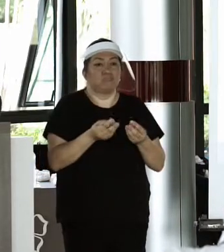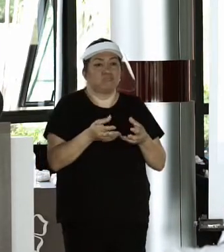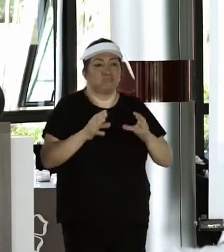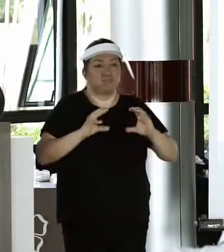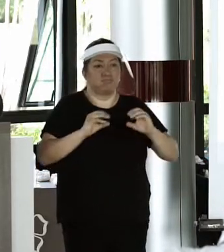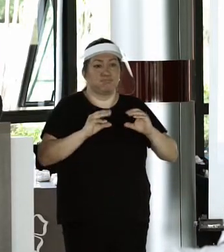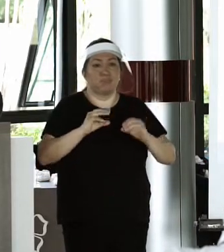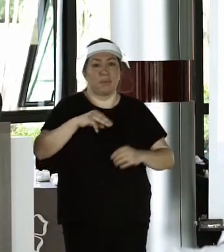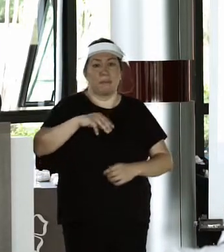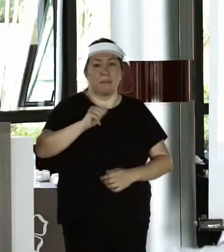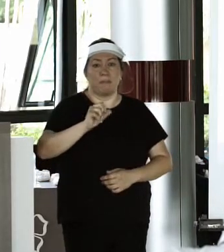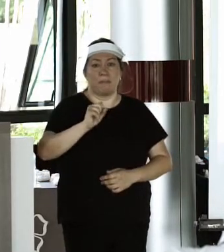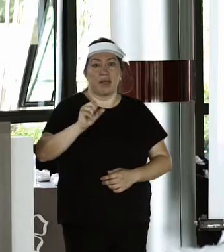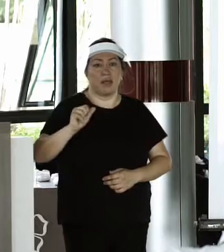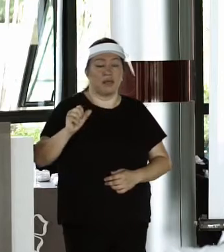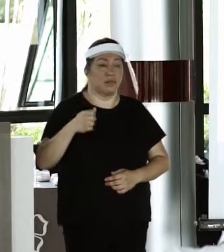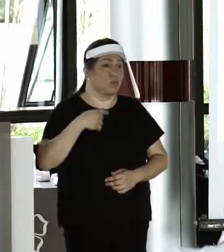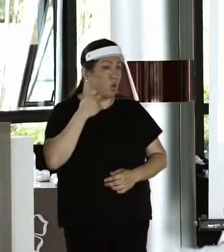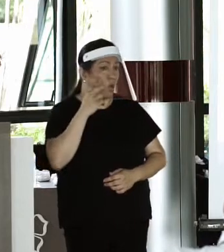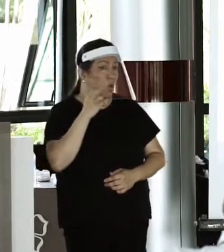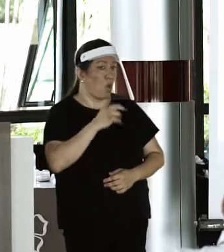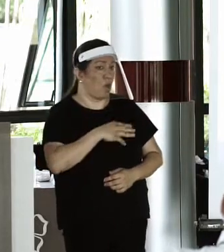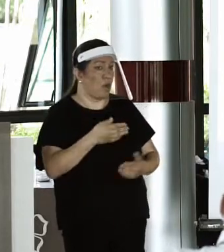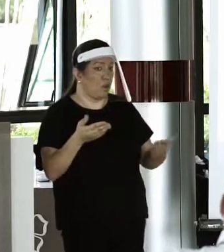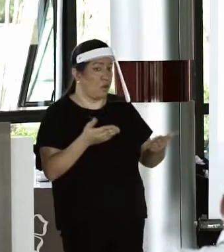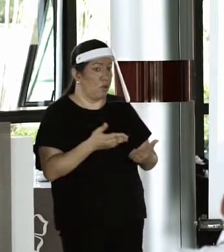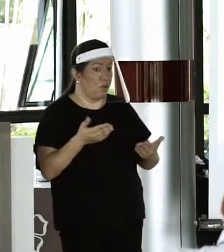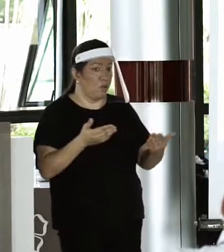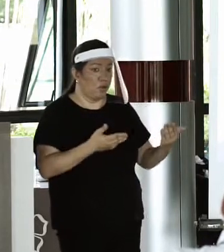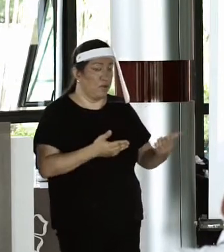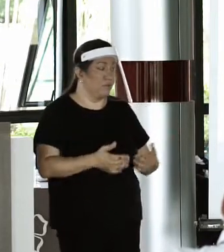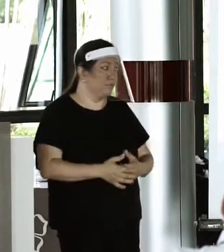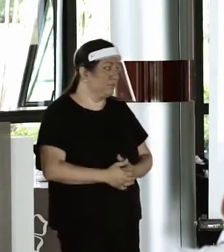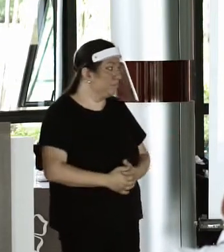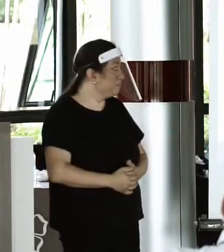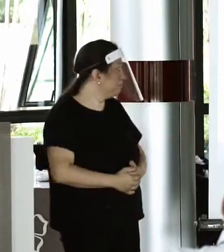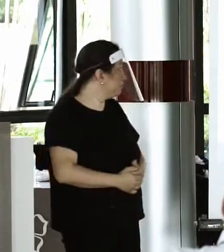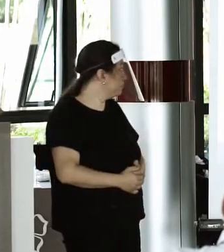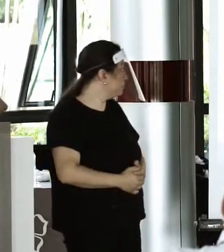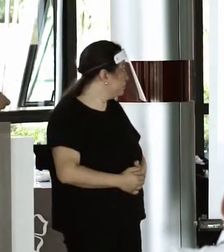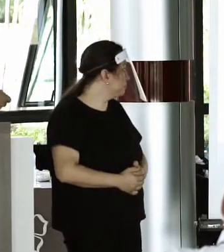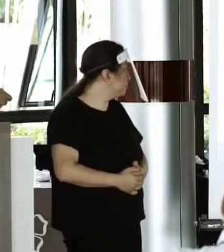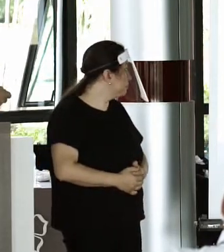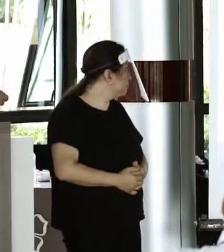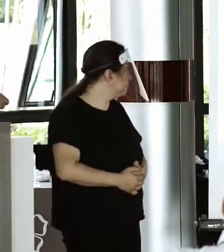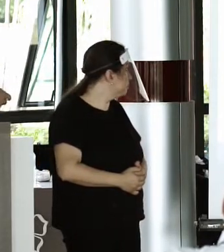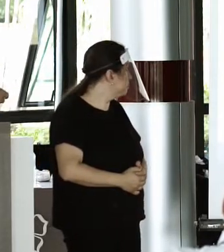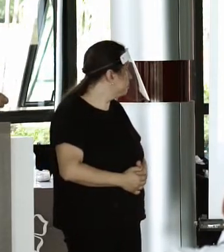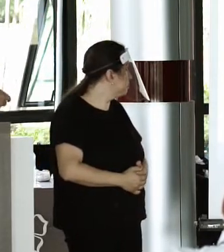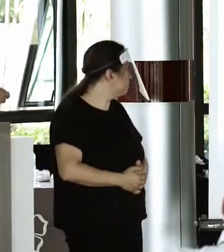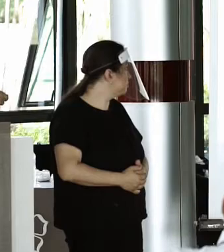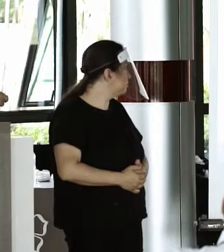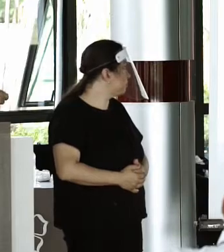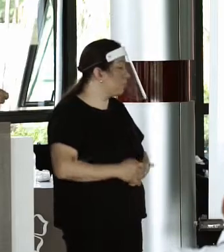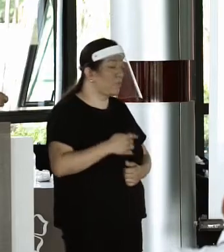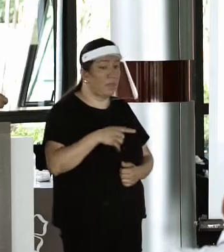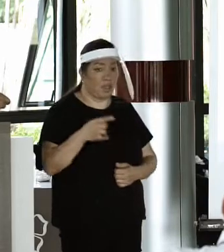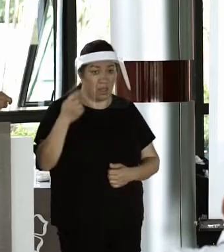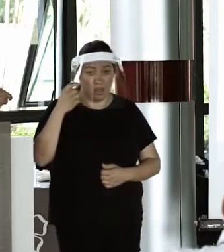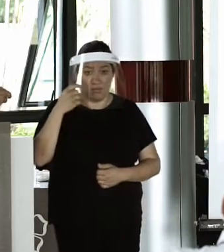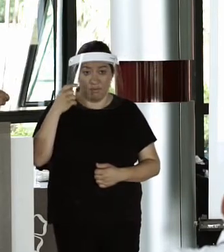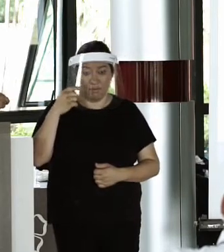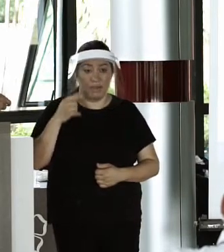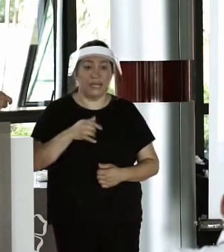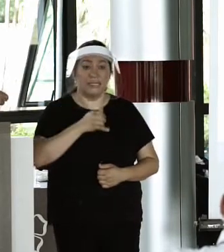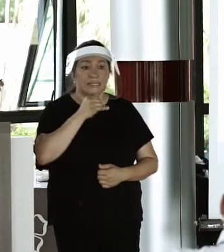veria o defeito de outra cor. Olha isso agora no laboratório, o estudo de laboratório. Aqui foi simulado, é